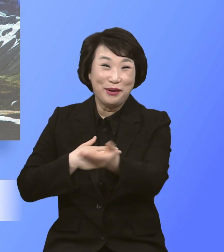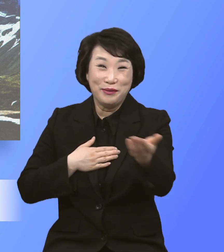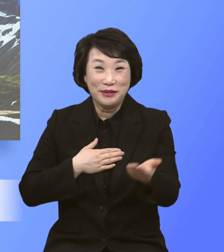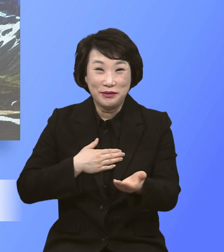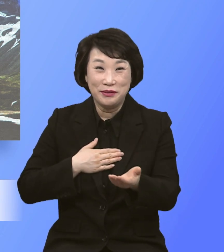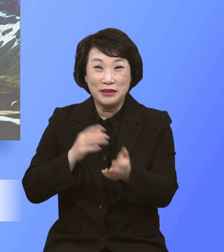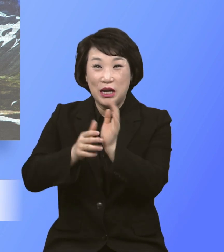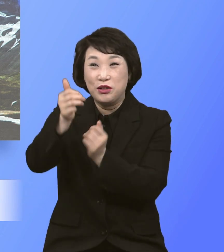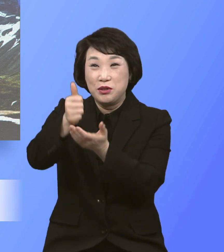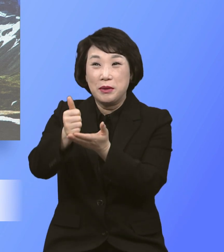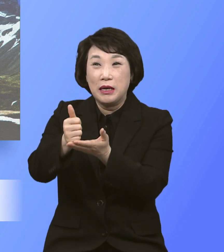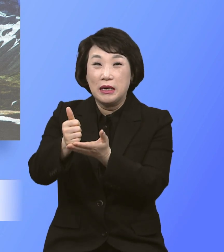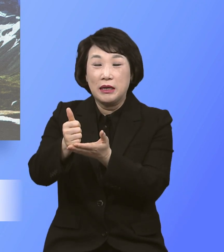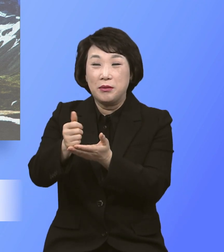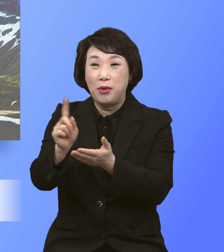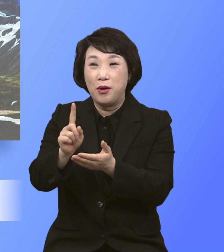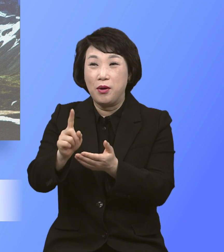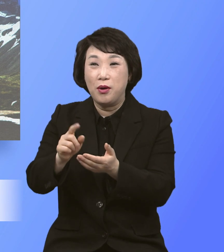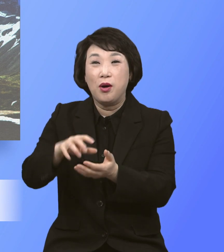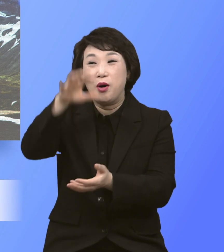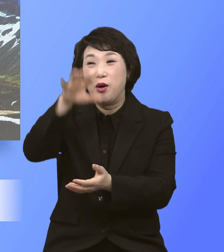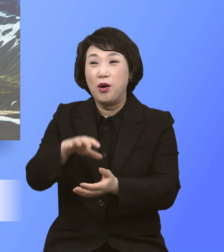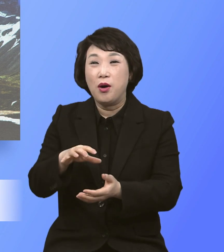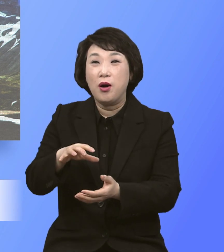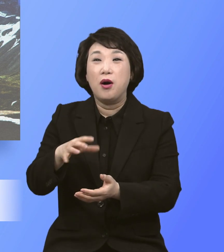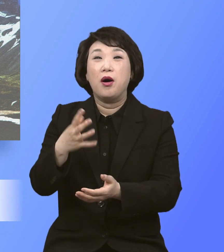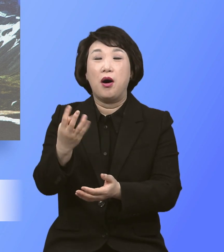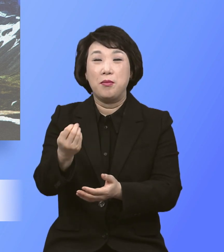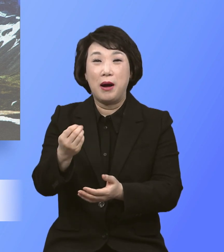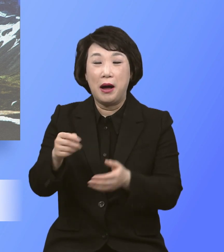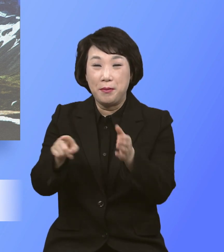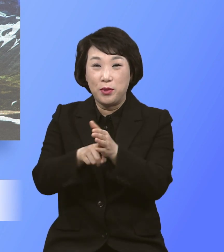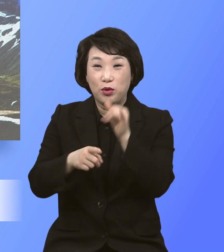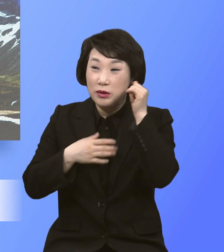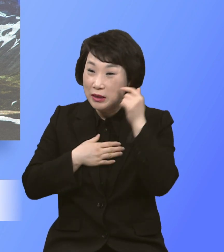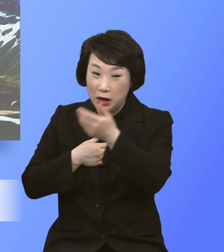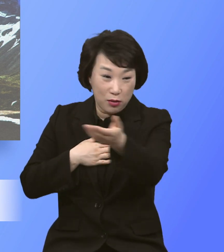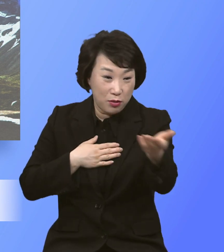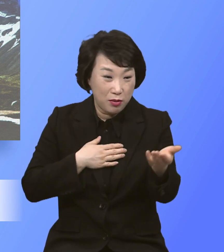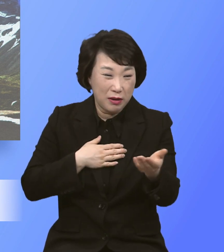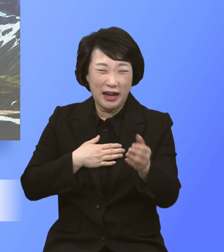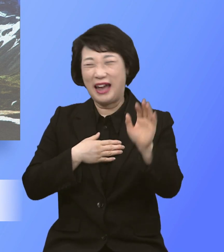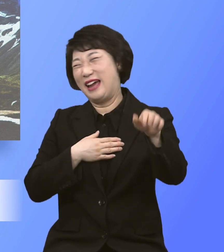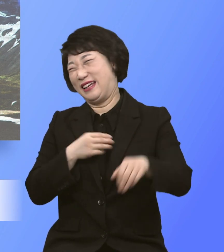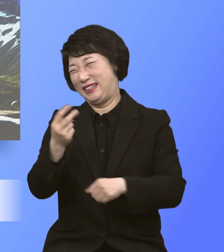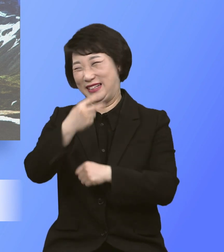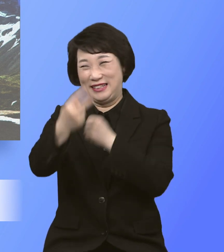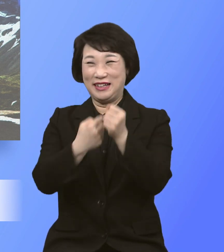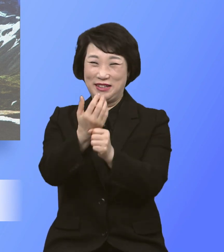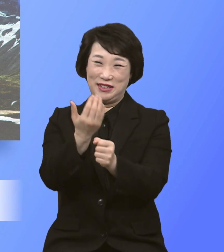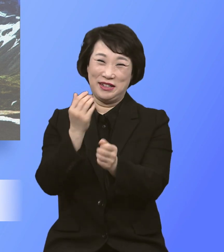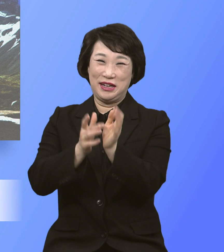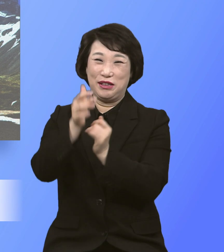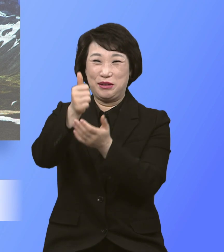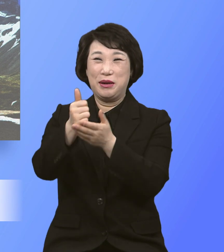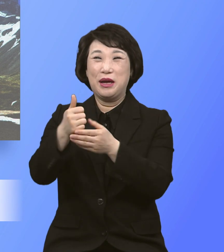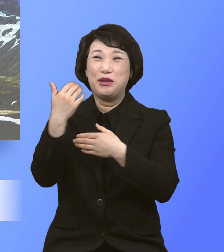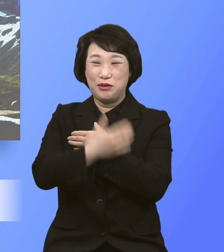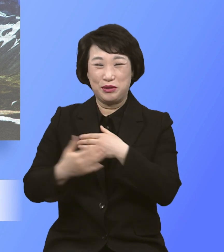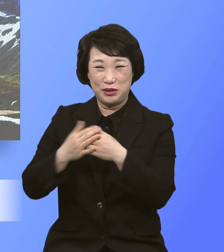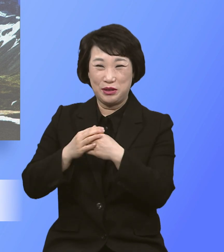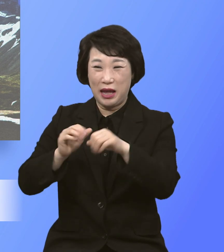알고 믿고 있어요? 2000년에 예수님이 육신으로 계실 때 그렇게 한 것은